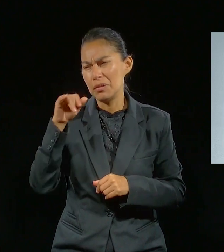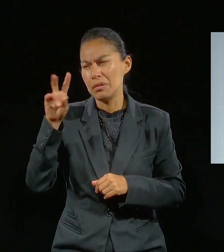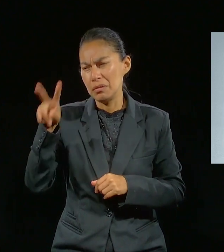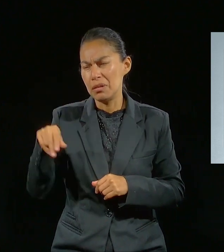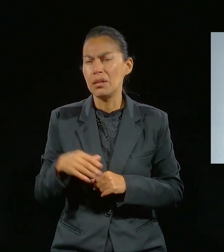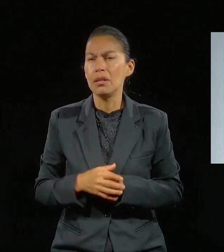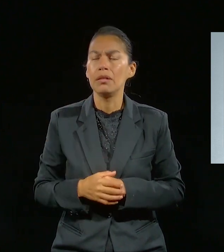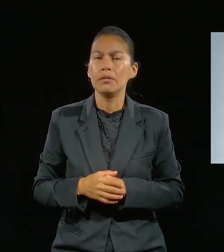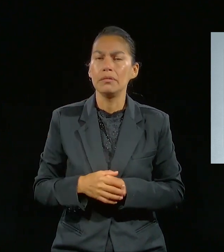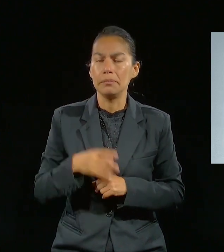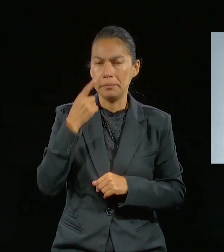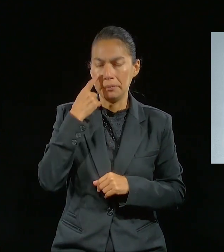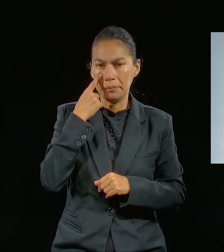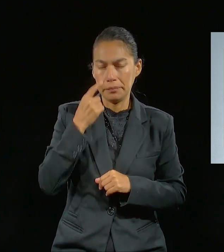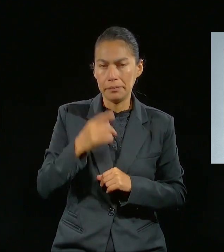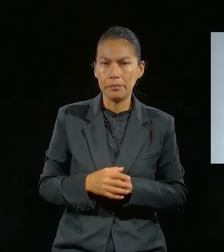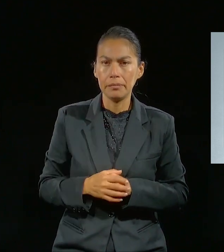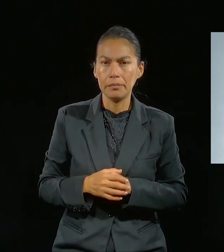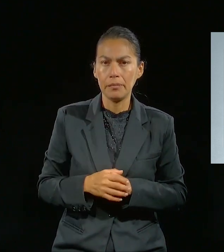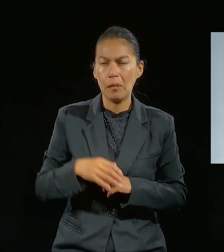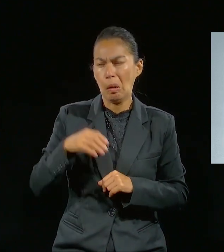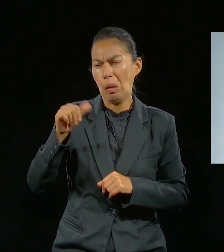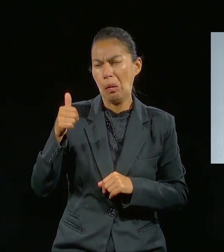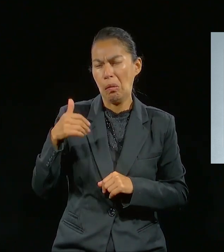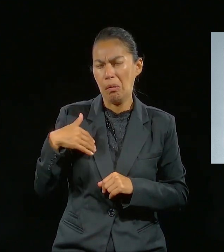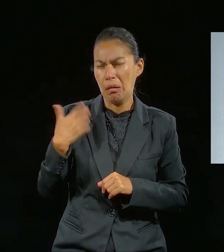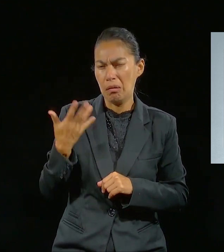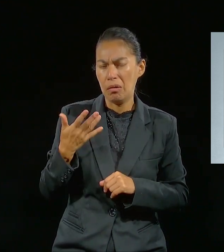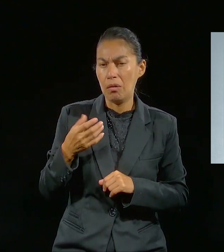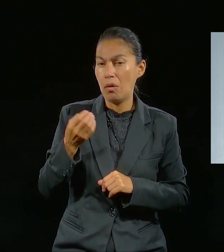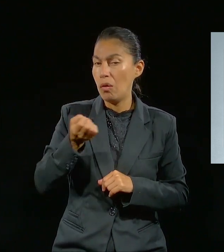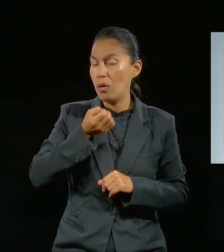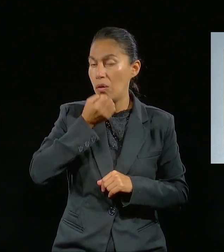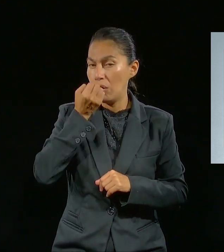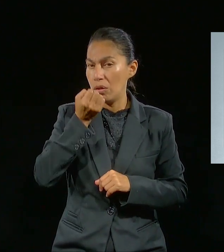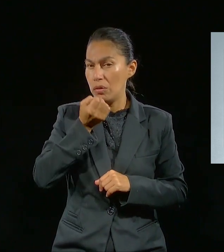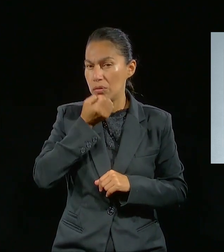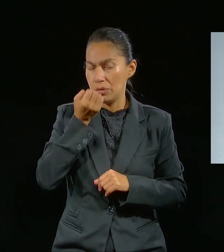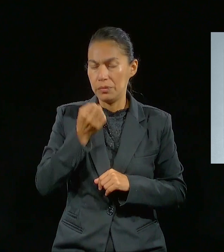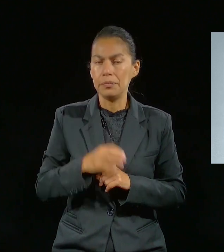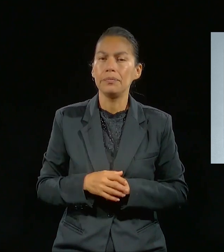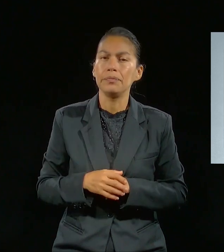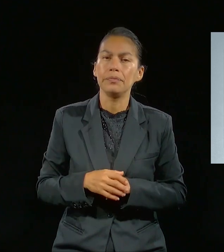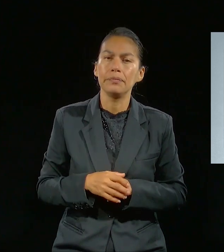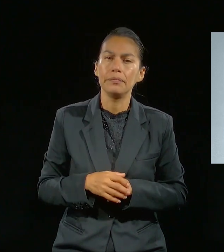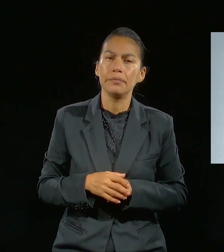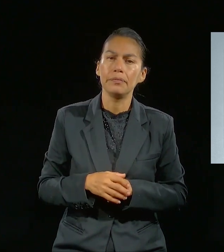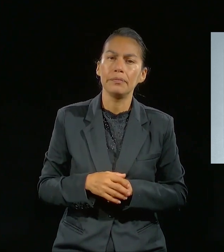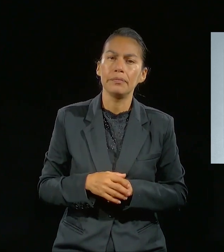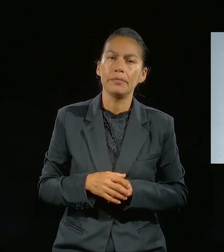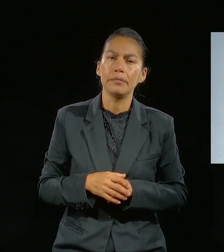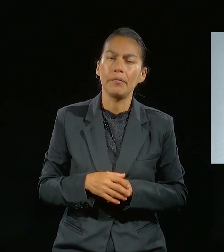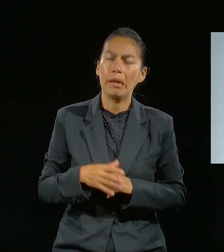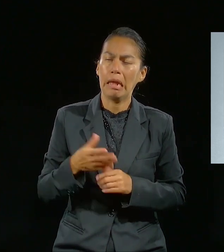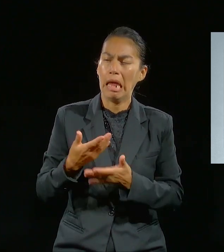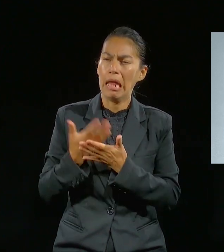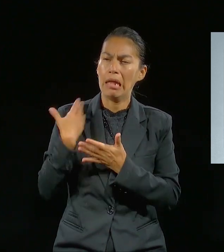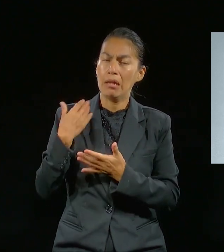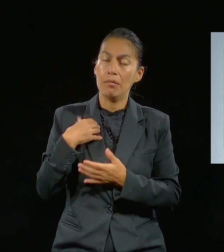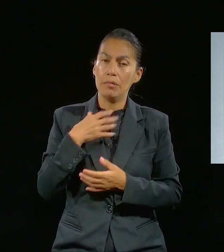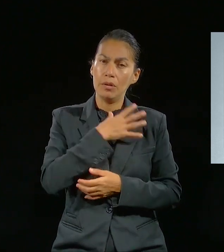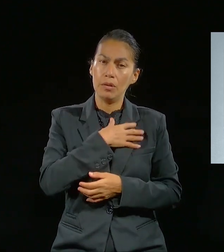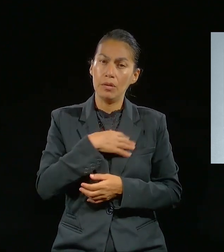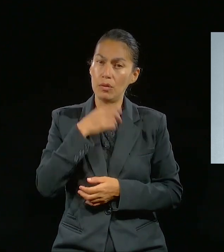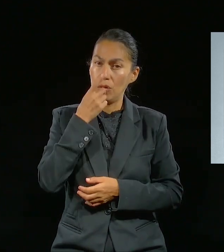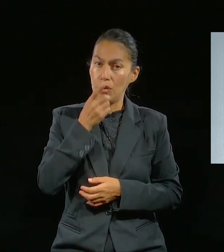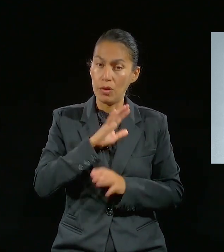Sí, pastor. Fíjese que ahorita otro milagro pasó con la oración. Nosotros tenemos, cuando mi hijo